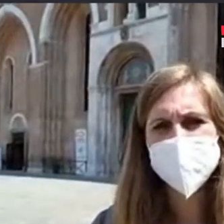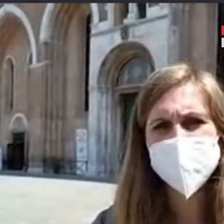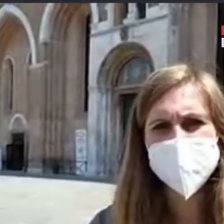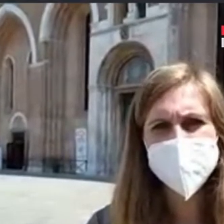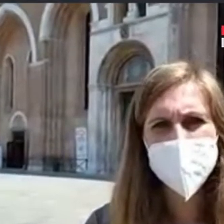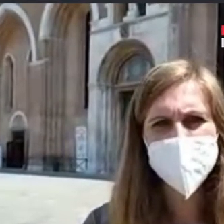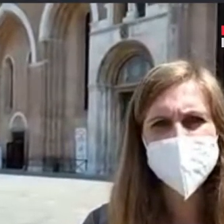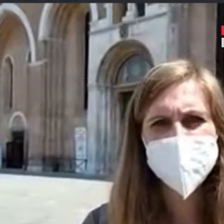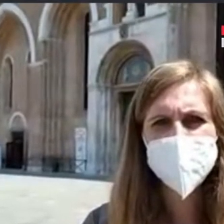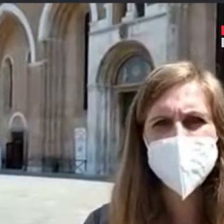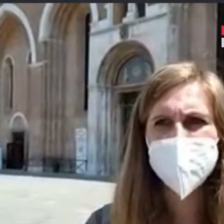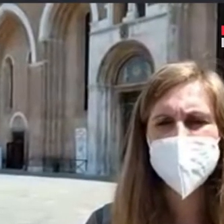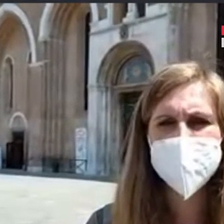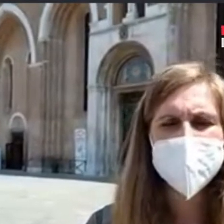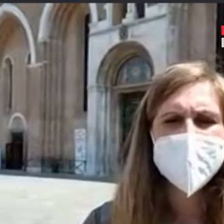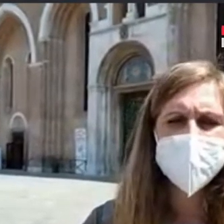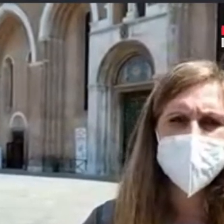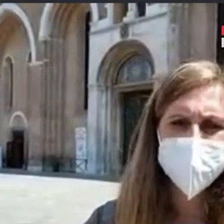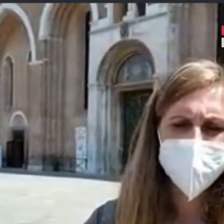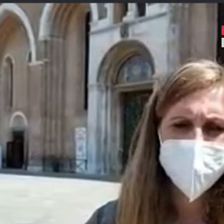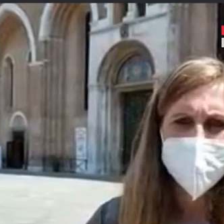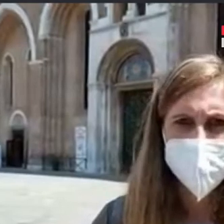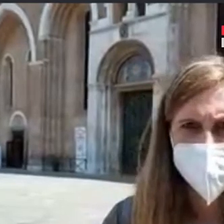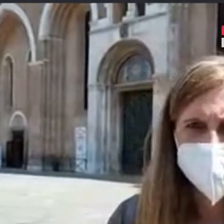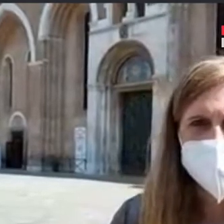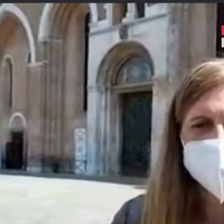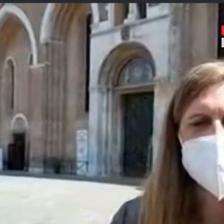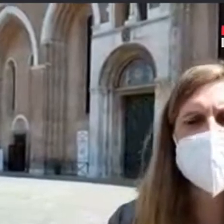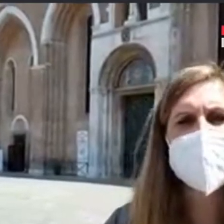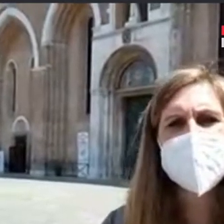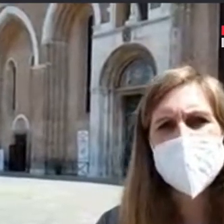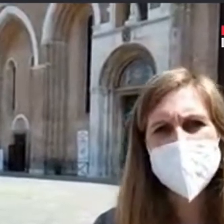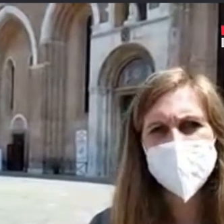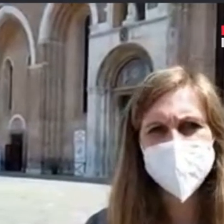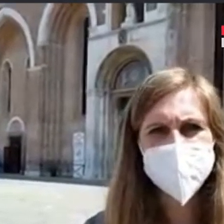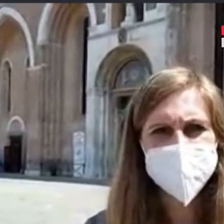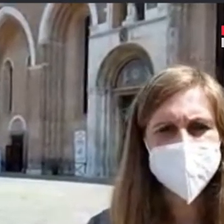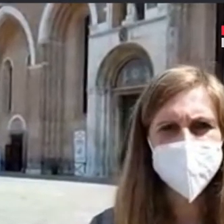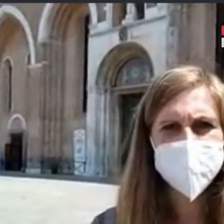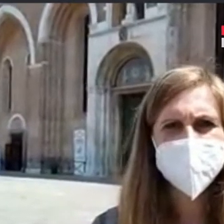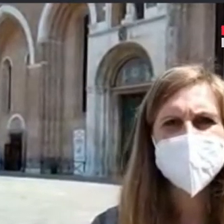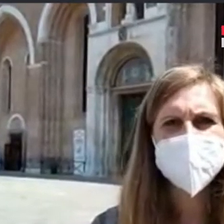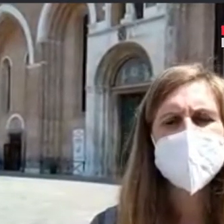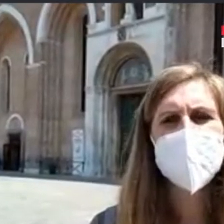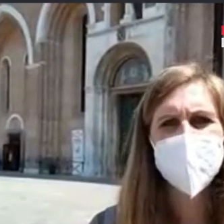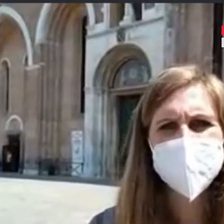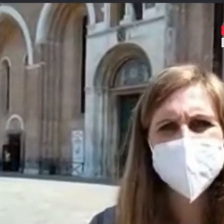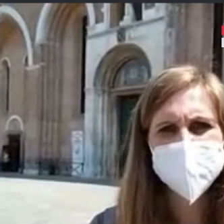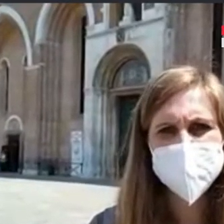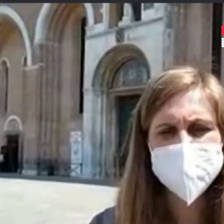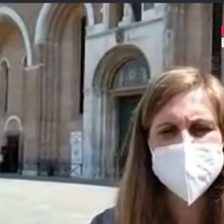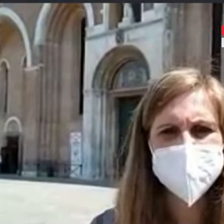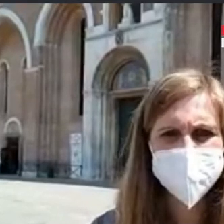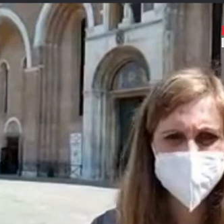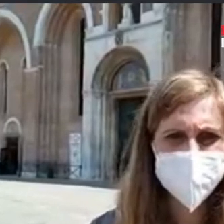una settimana dopo, il 20 di giugno, con una invece si tornerà via acqua, scortati ovviamente dalle motovedette